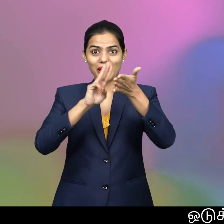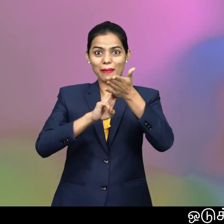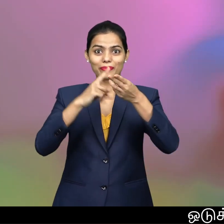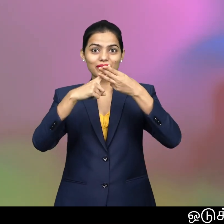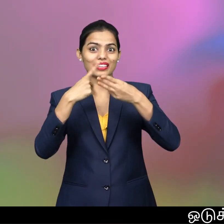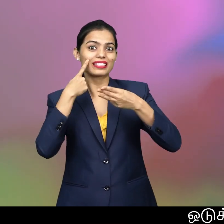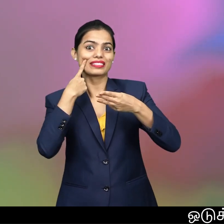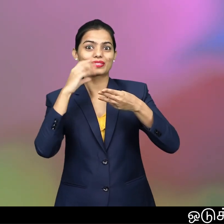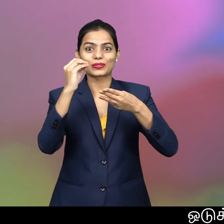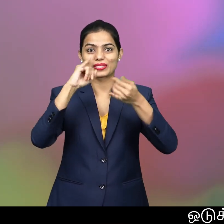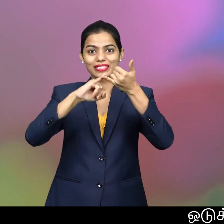ஒடுக்கற் பிரிவு.